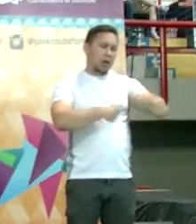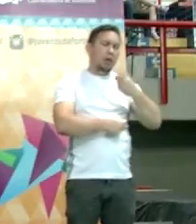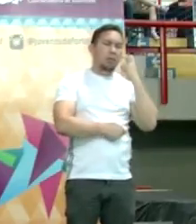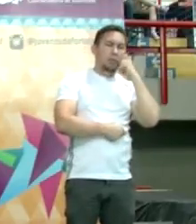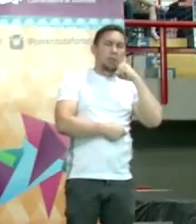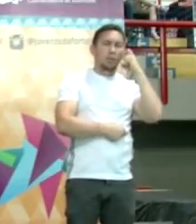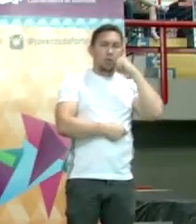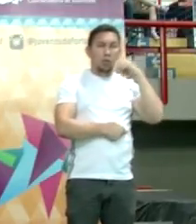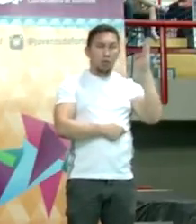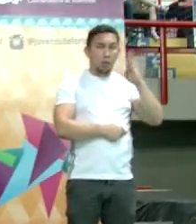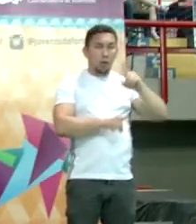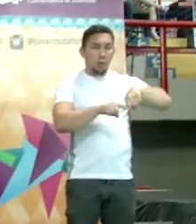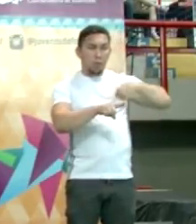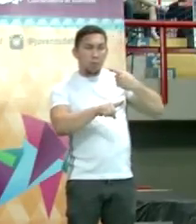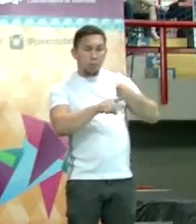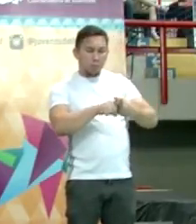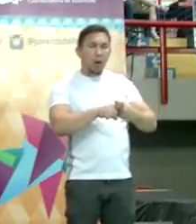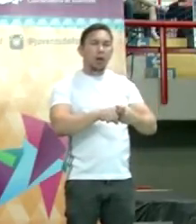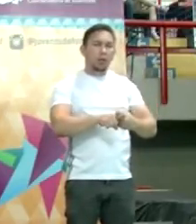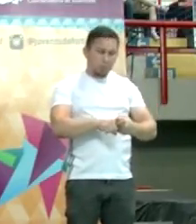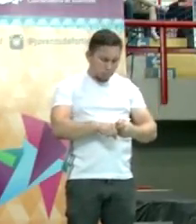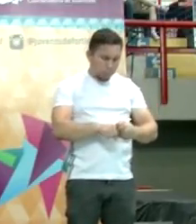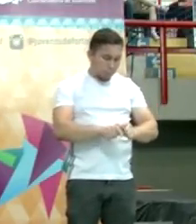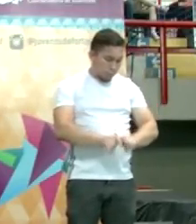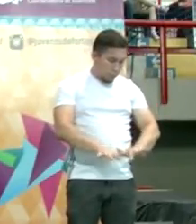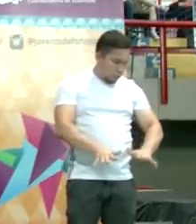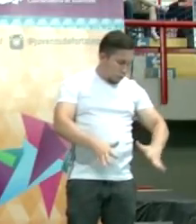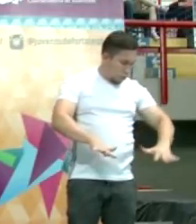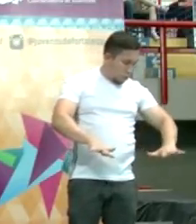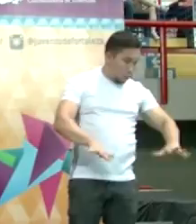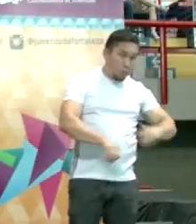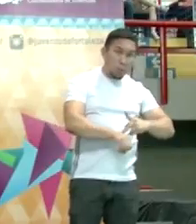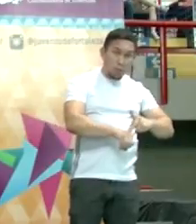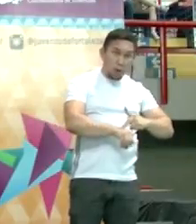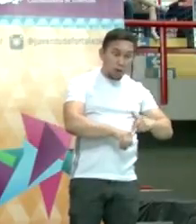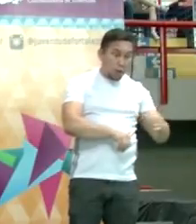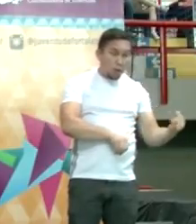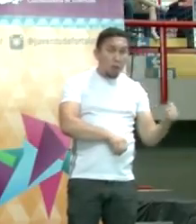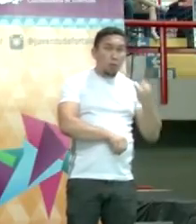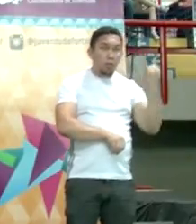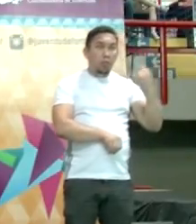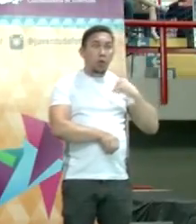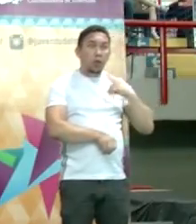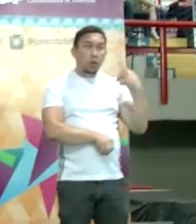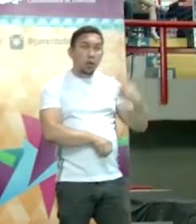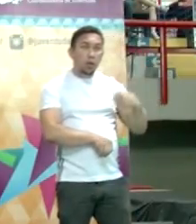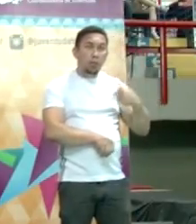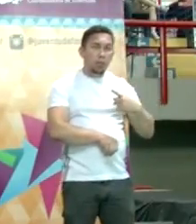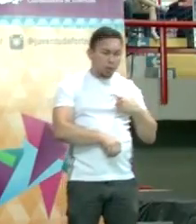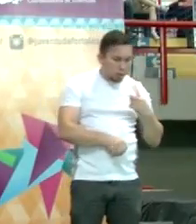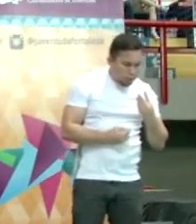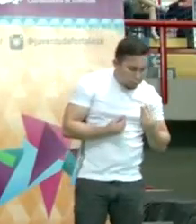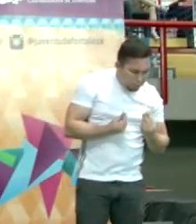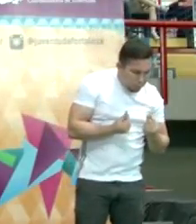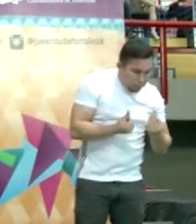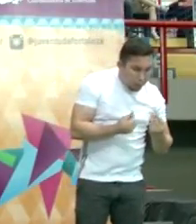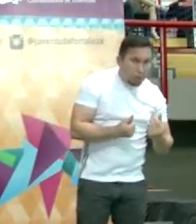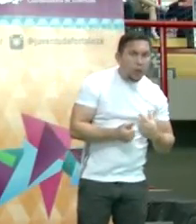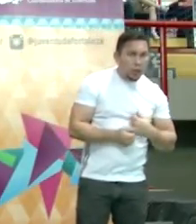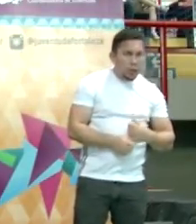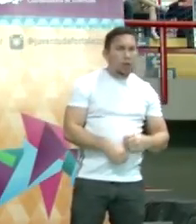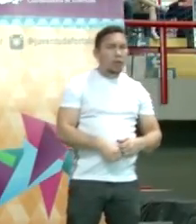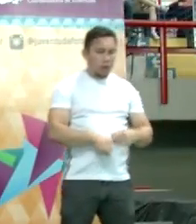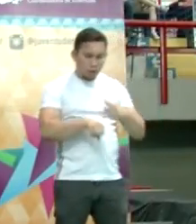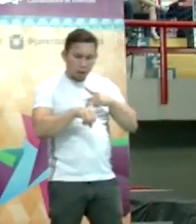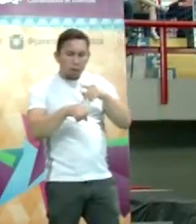pré-sal. Além da quantidade de petróleo, uma outra coisa importante é a qualidade do petróleo. Tem petróleo melhor